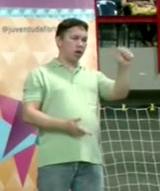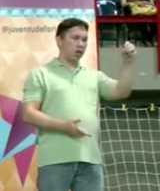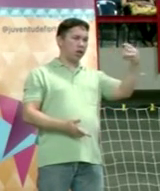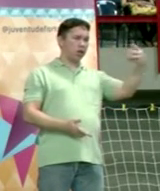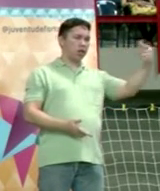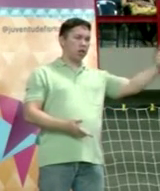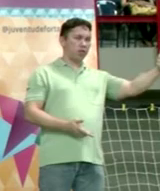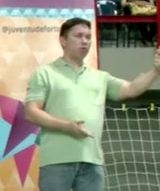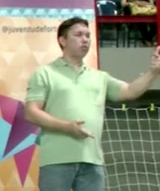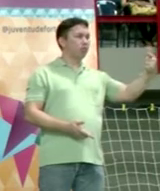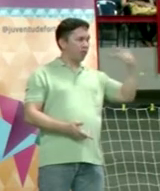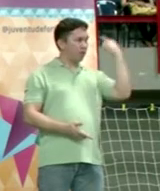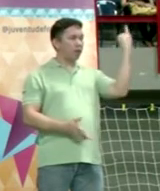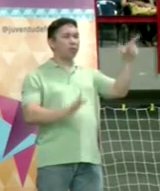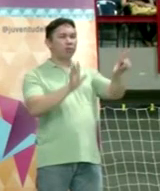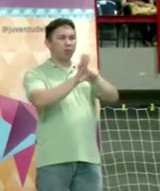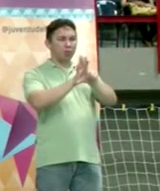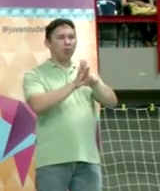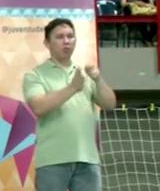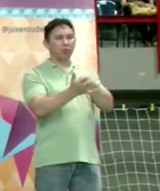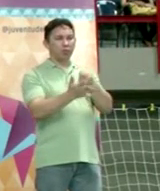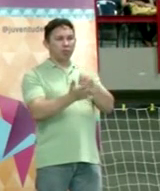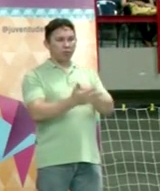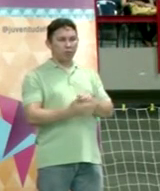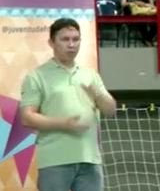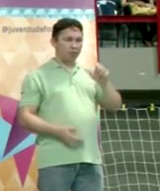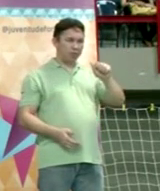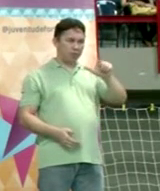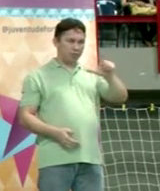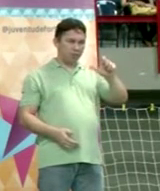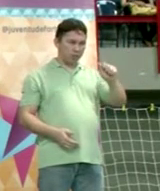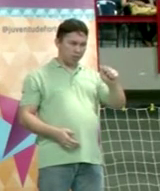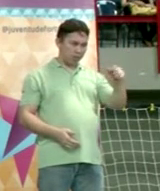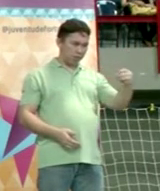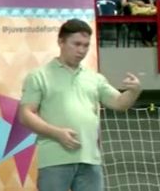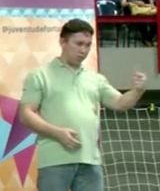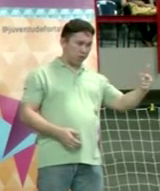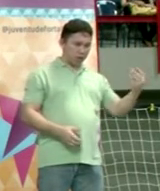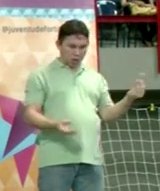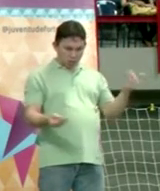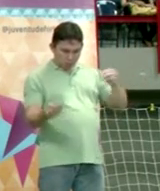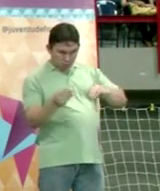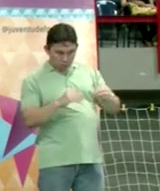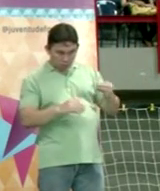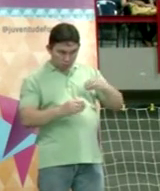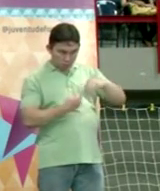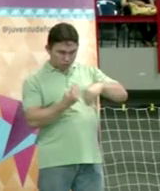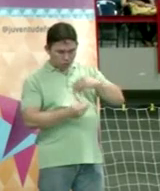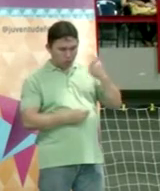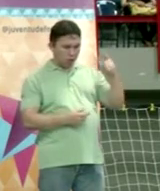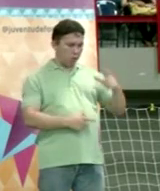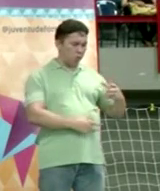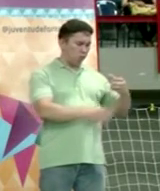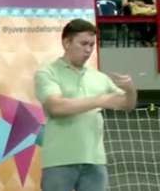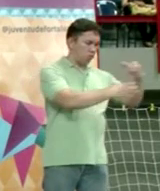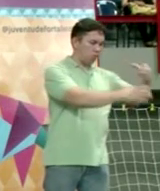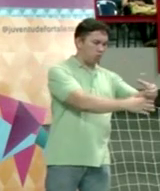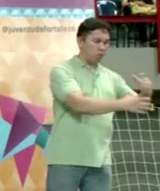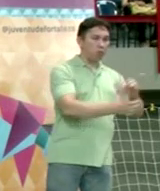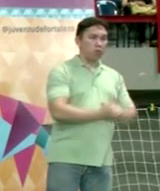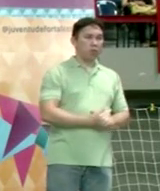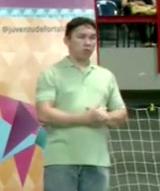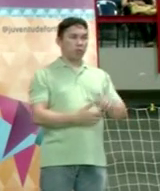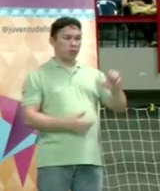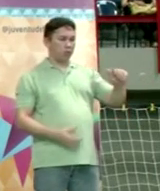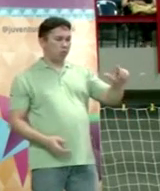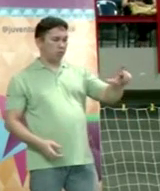esse Arla 32. Tiago, esse Arla é misturado ao diesel? Não, é em outro recipiente. E